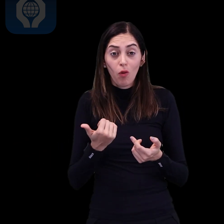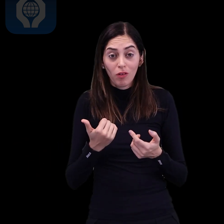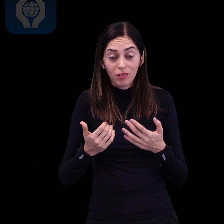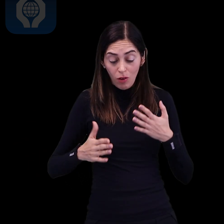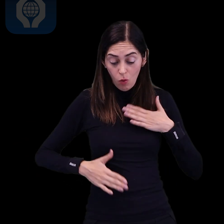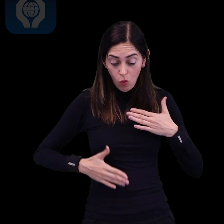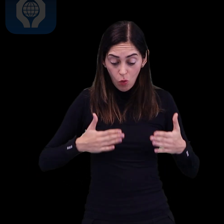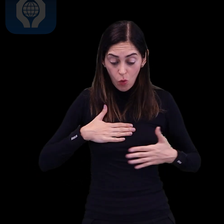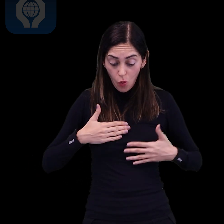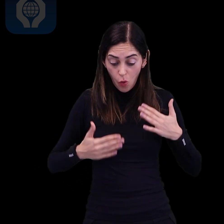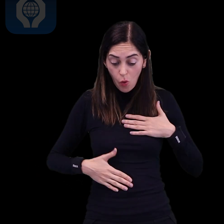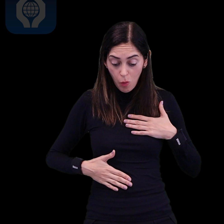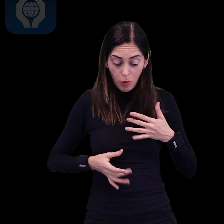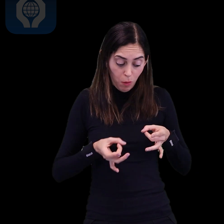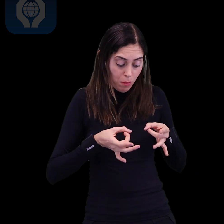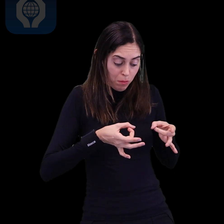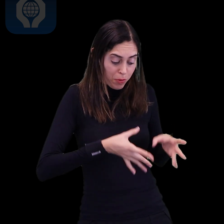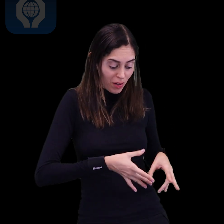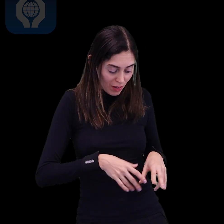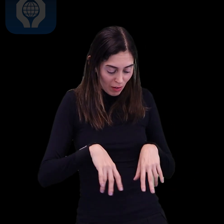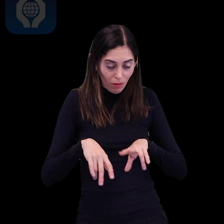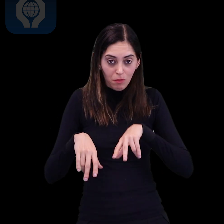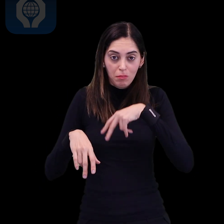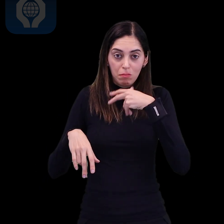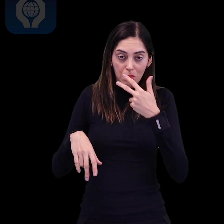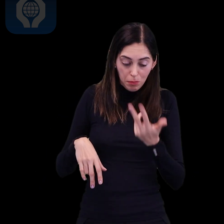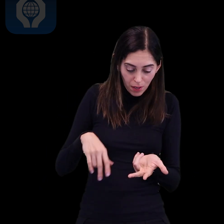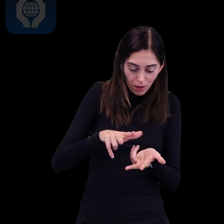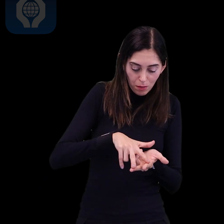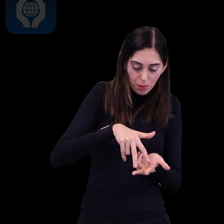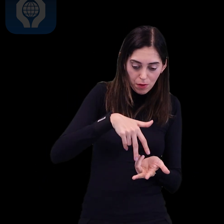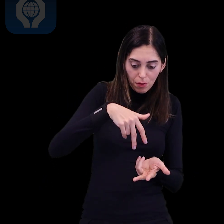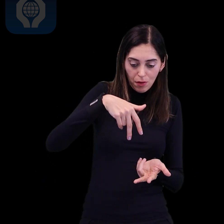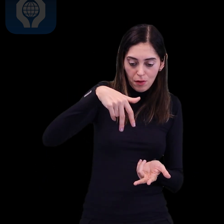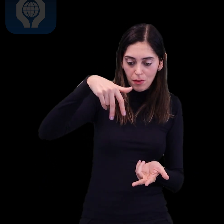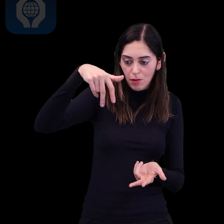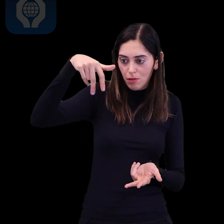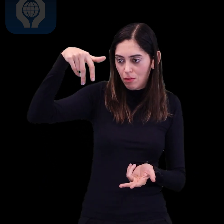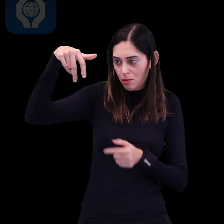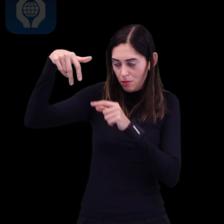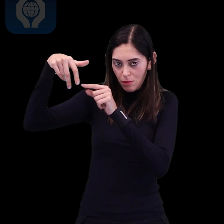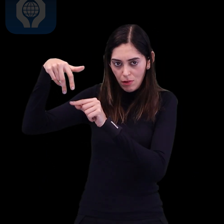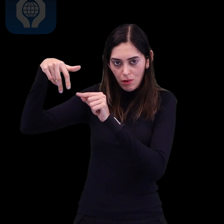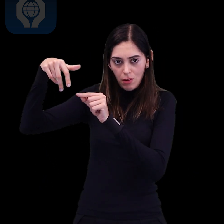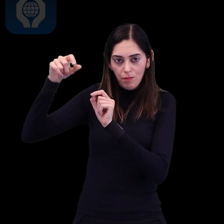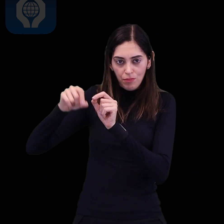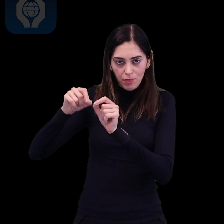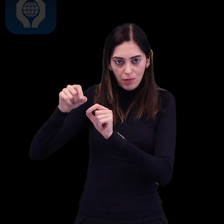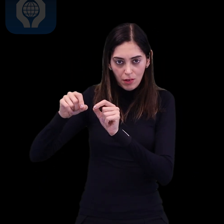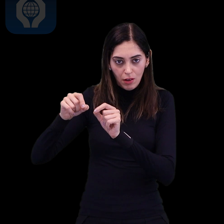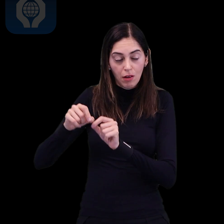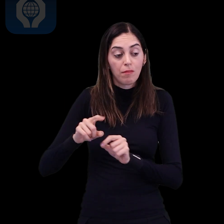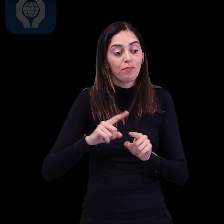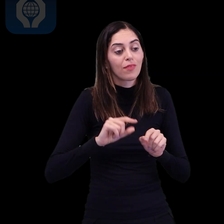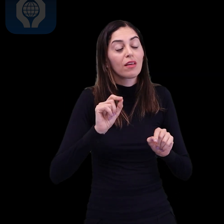corpo. Separação eterna no lago de fogo, o fim das alegrias e da bênção de